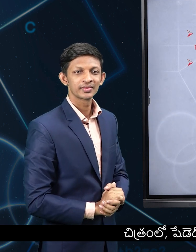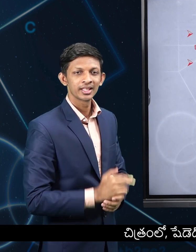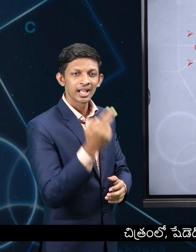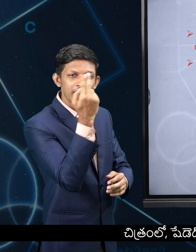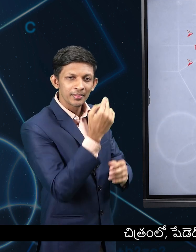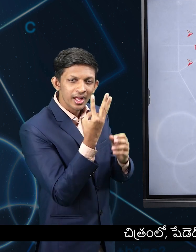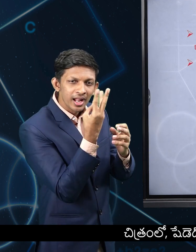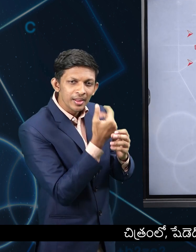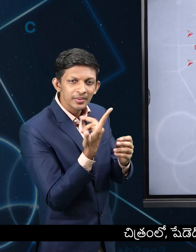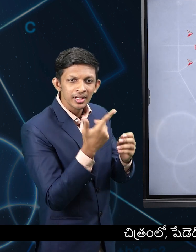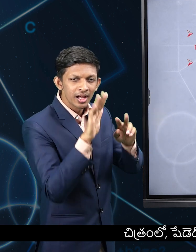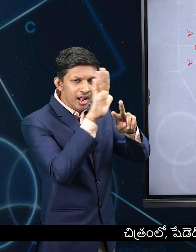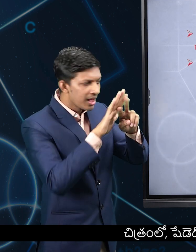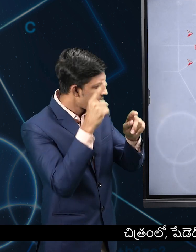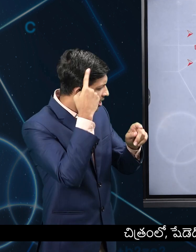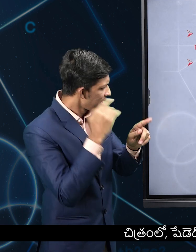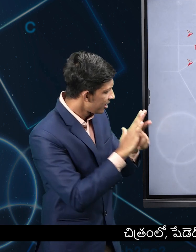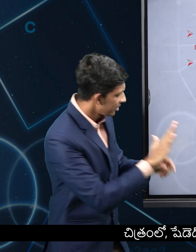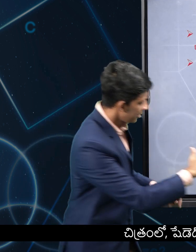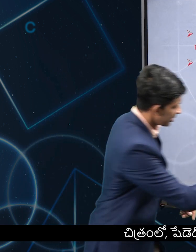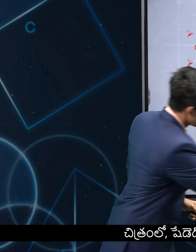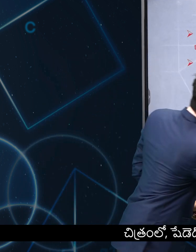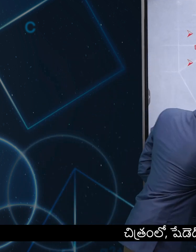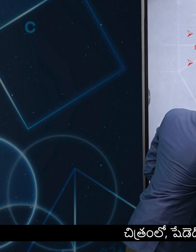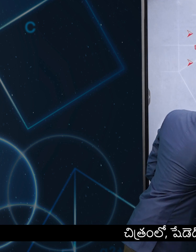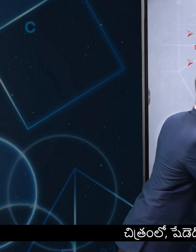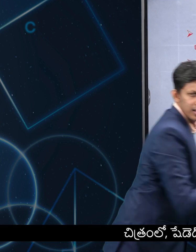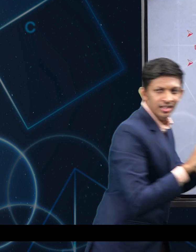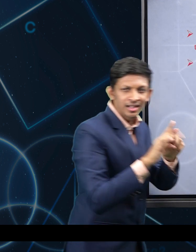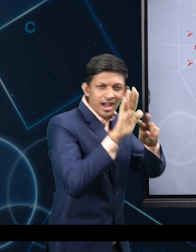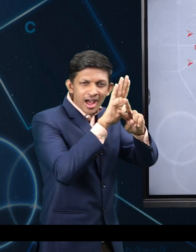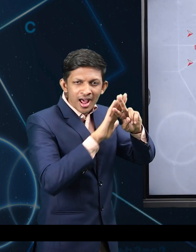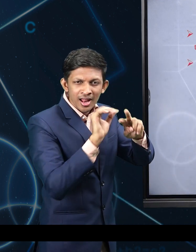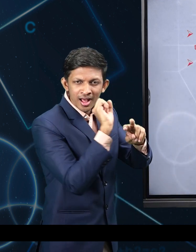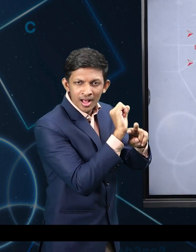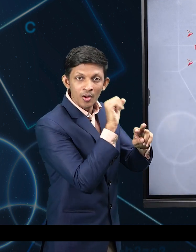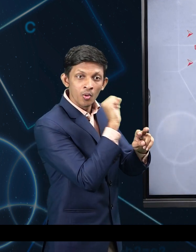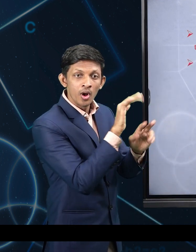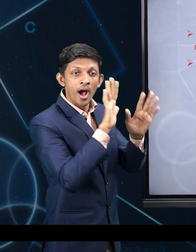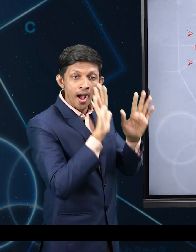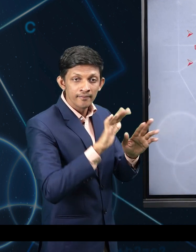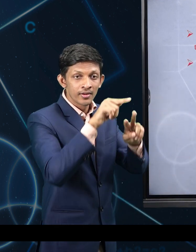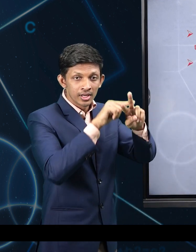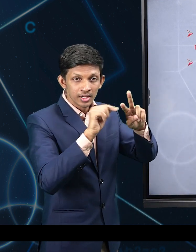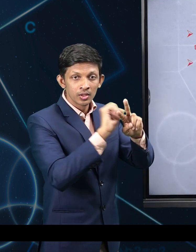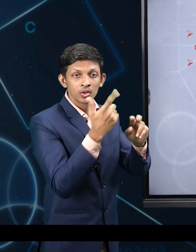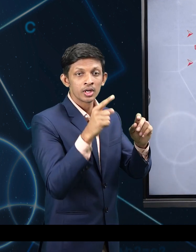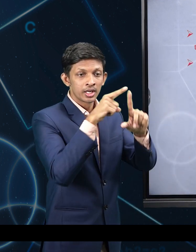చిత్రంలో షేడెడ్ సెక్టార్ కేంద్ర కోణాన్ని కలిగి ఉంటుంది. యాంగిల్ ఏఓబి θ